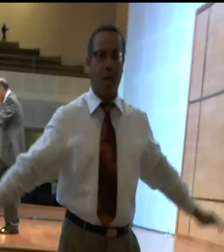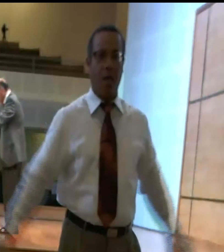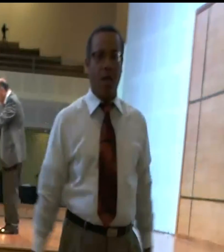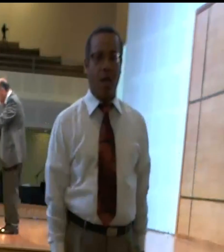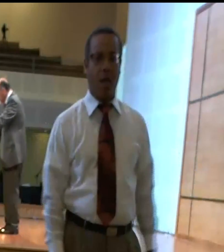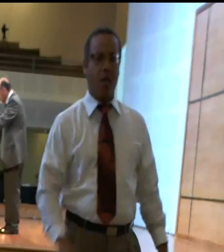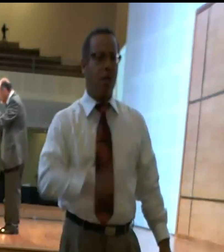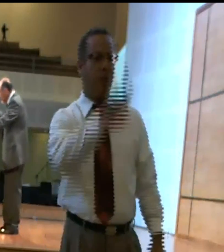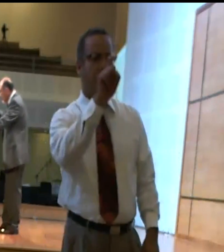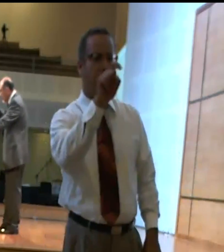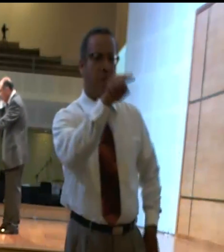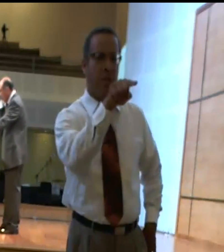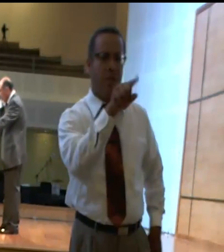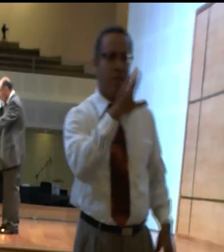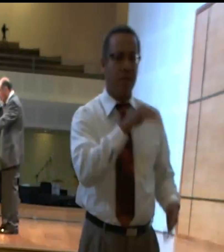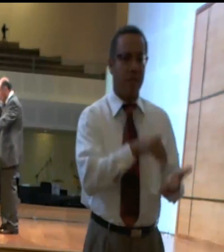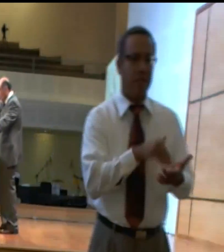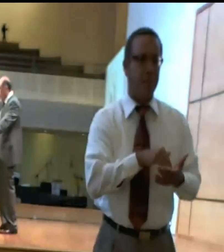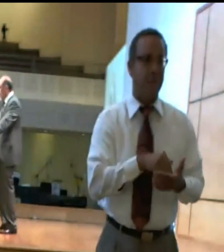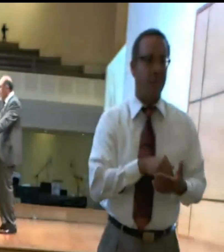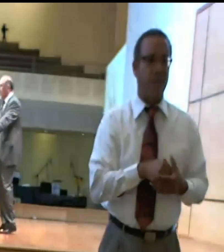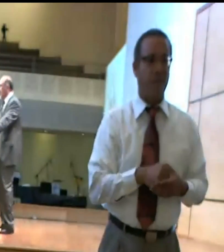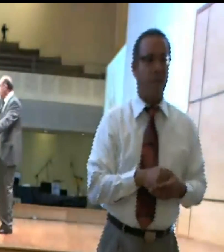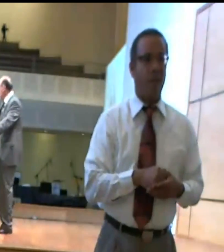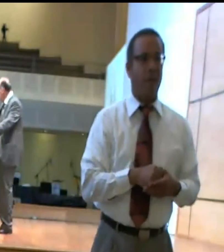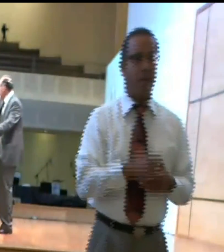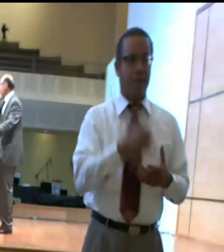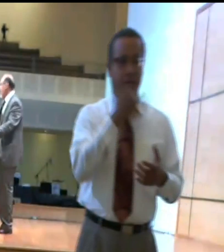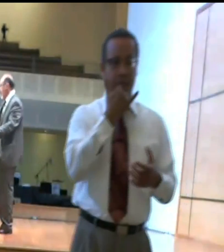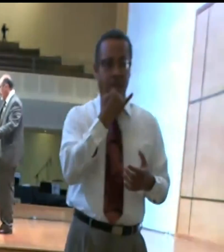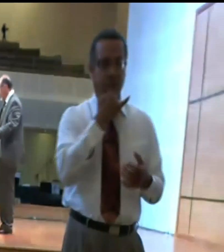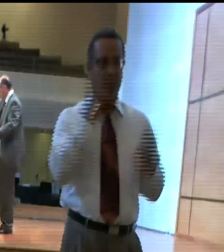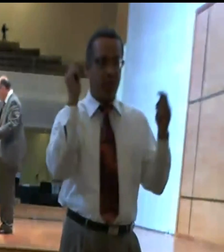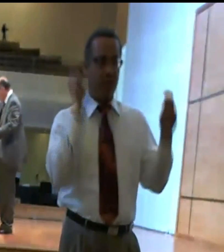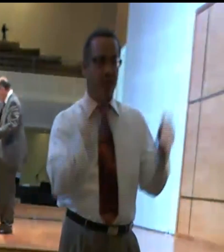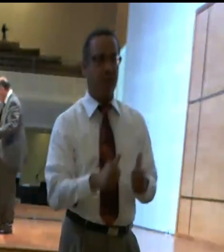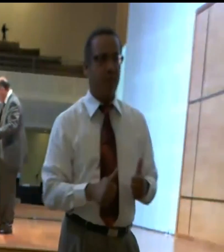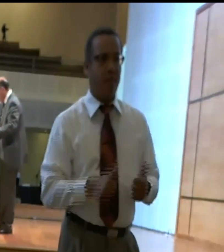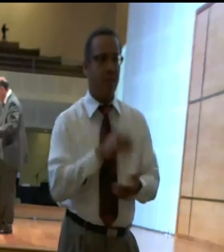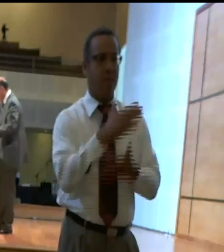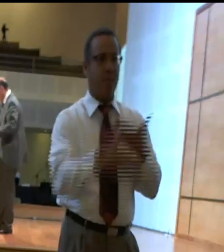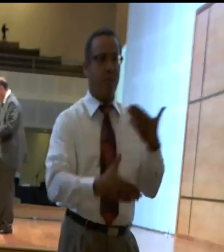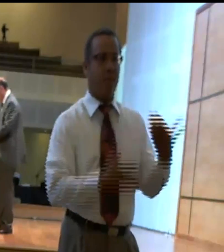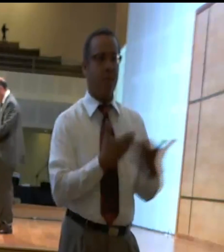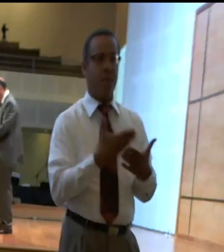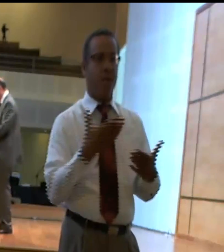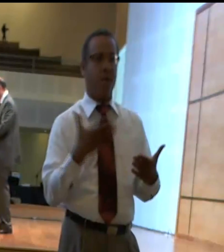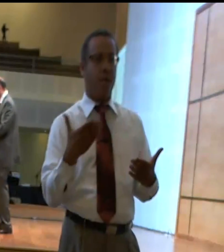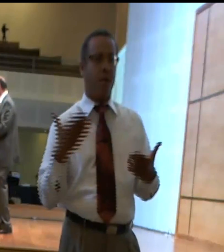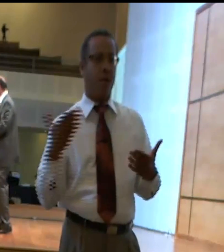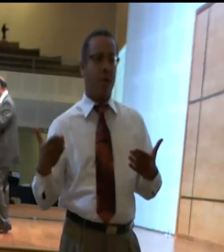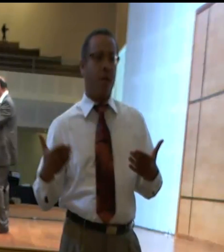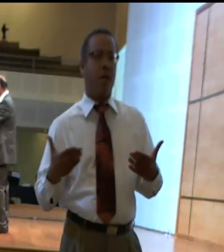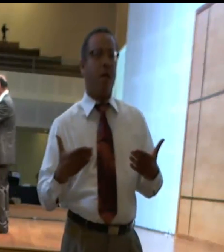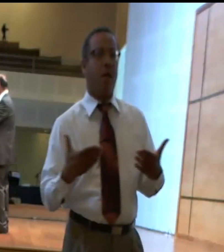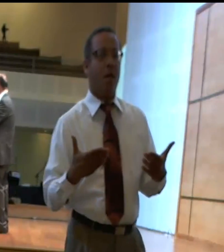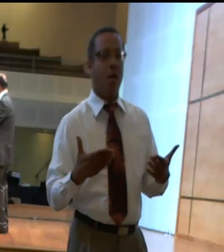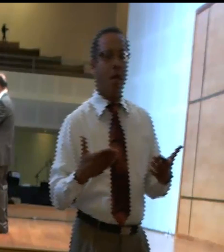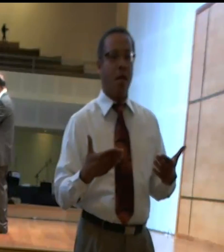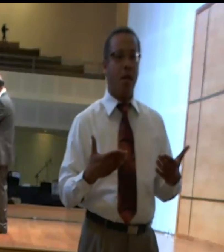Ahora hay una cosa más que quiero añadir muy brevemente, sobre todo para aquellos que están de visita en medio